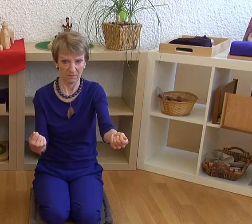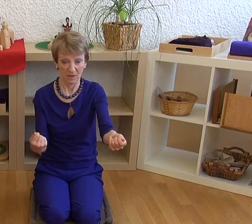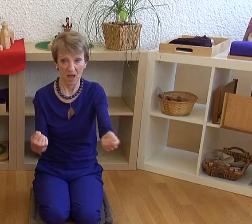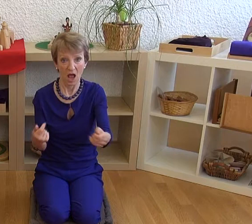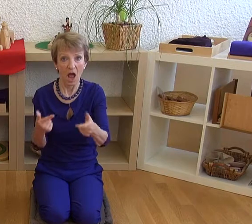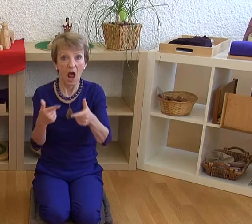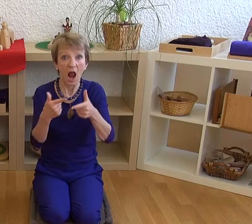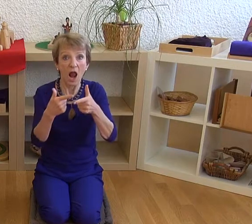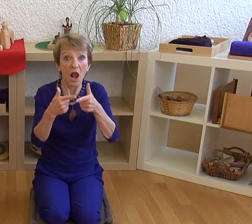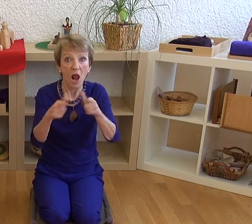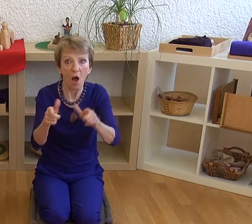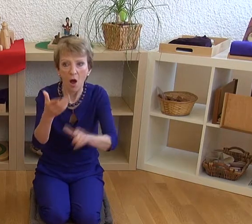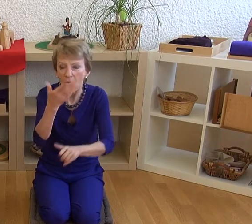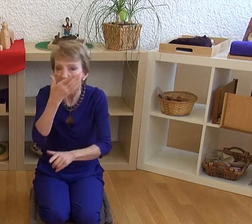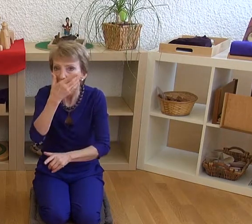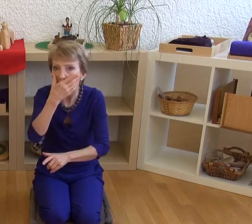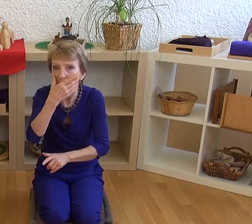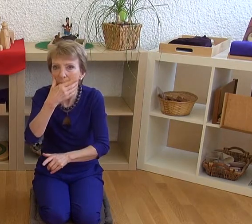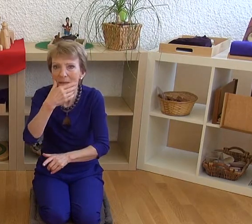Chaque langue était belle,